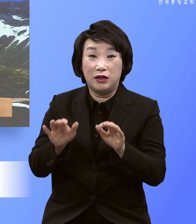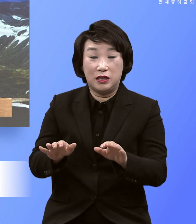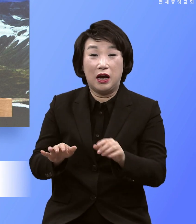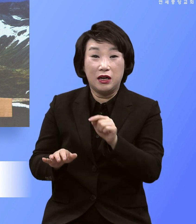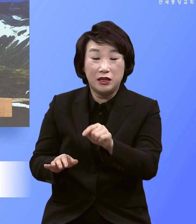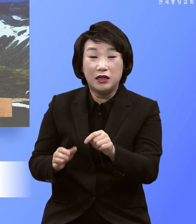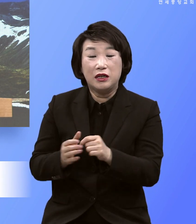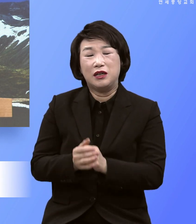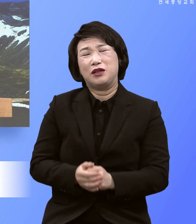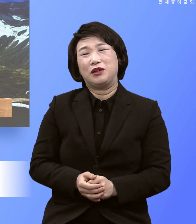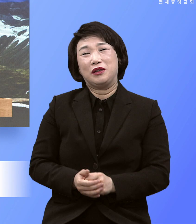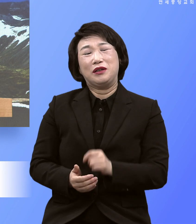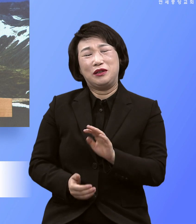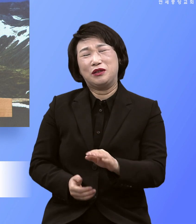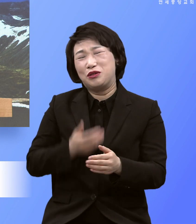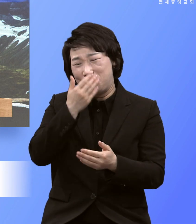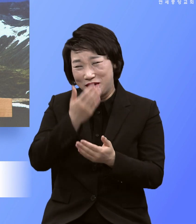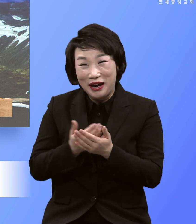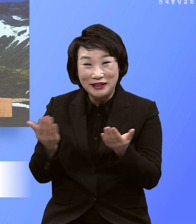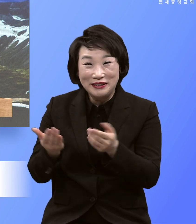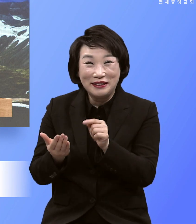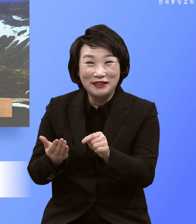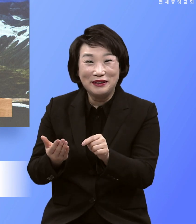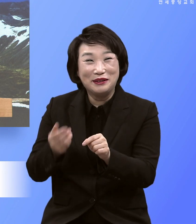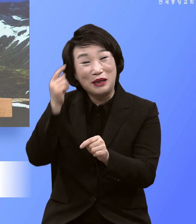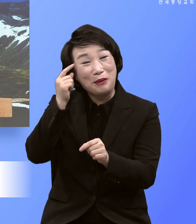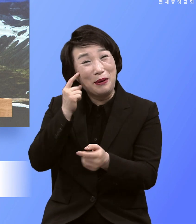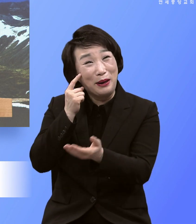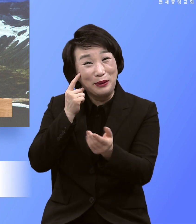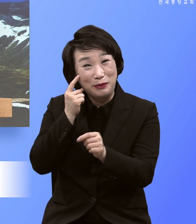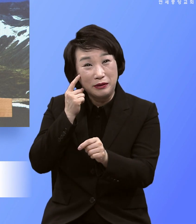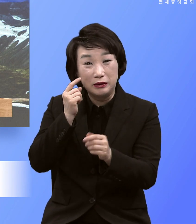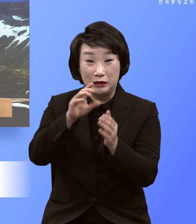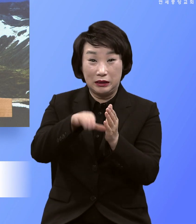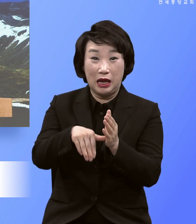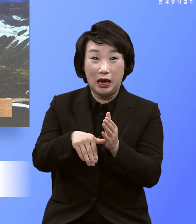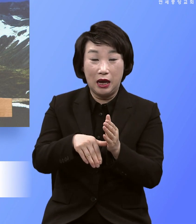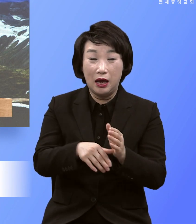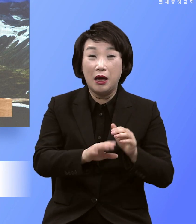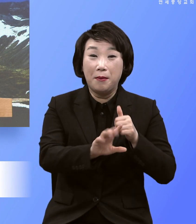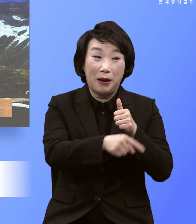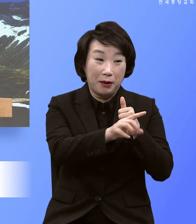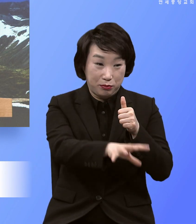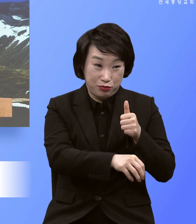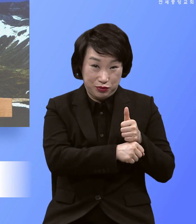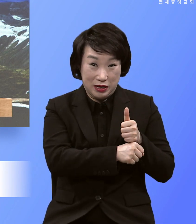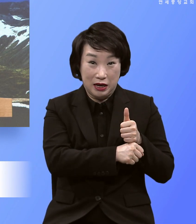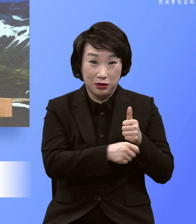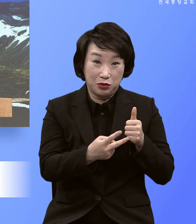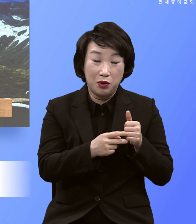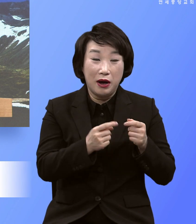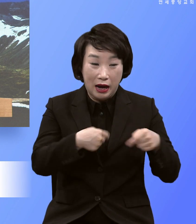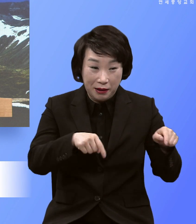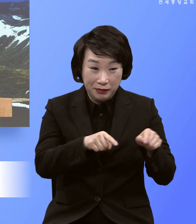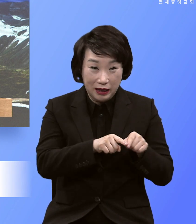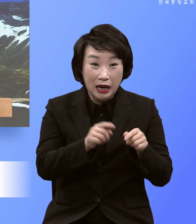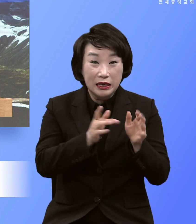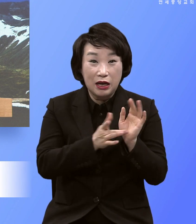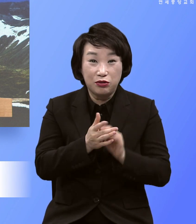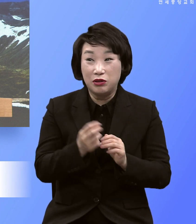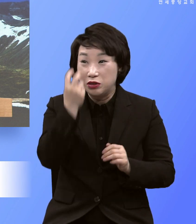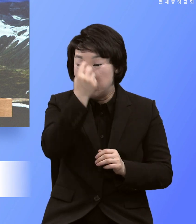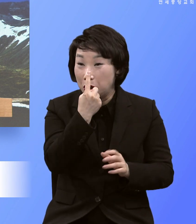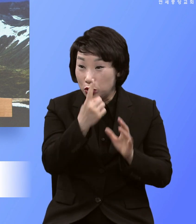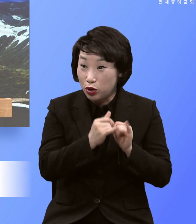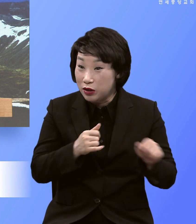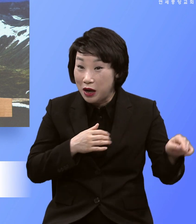이 엄청난 사실이 날 때 그때 백부장과 및 함께 예수를